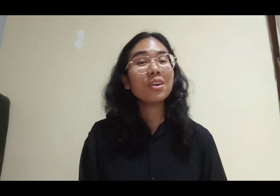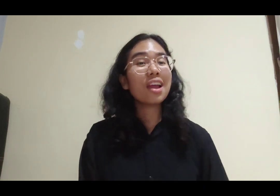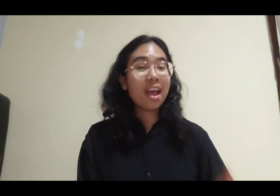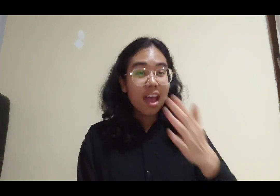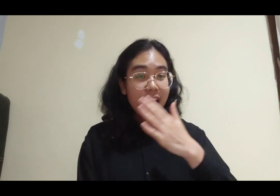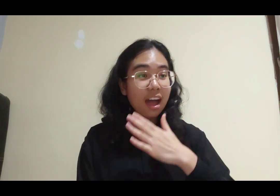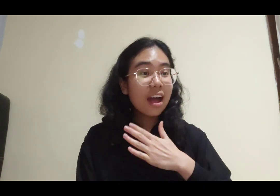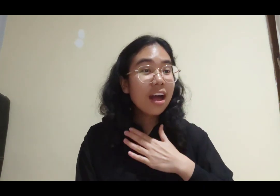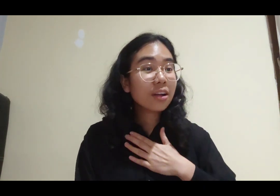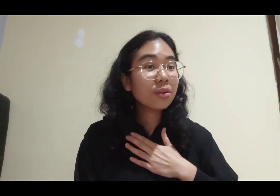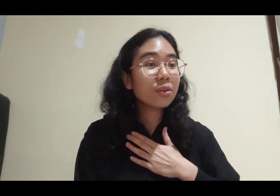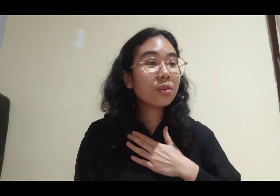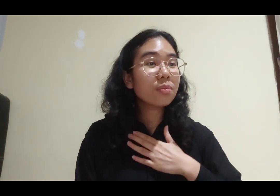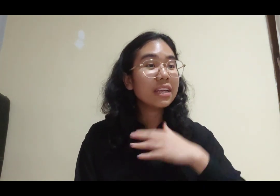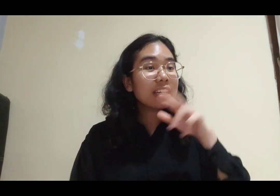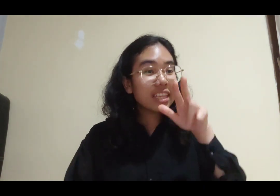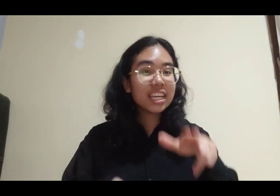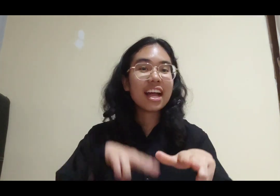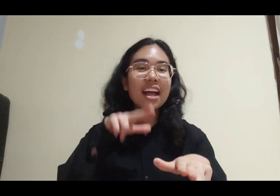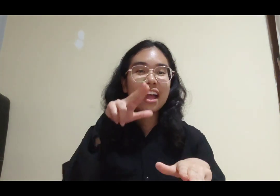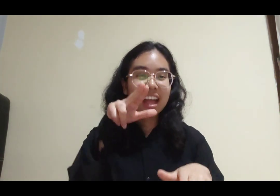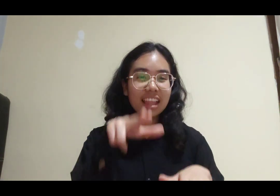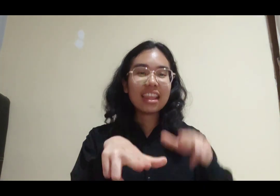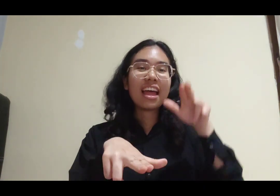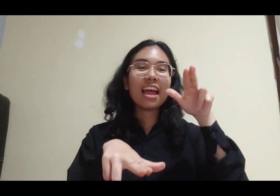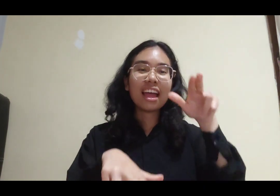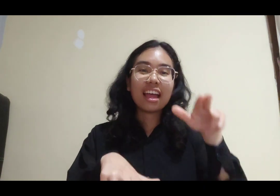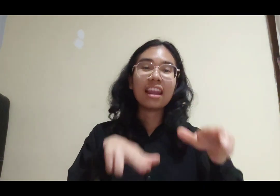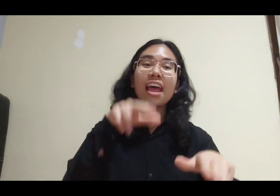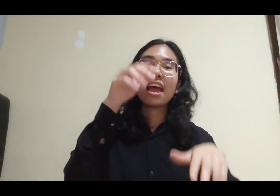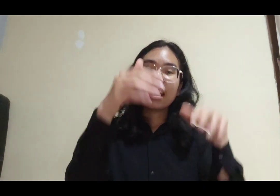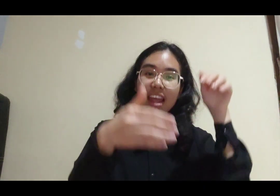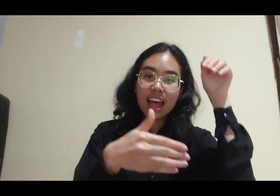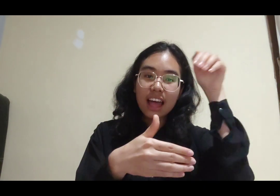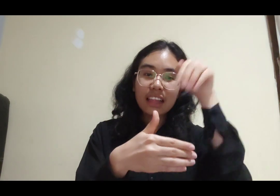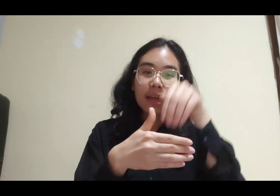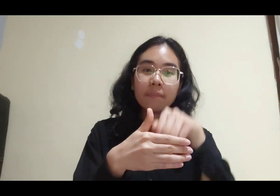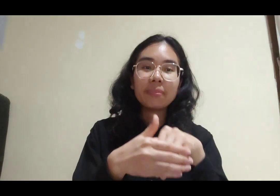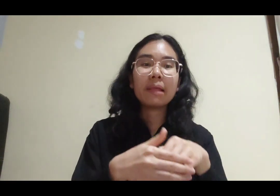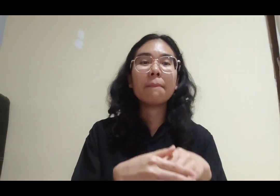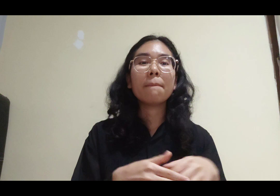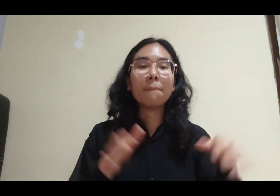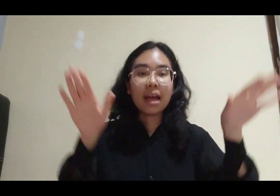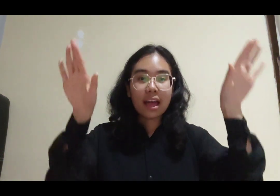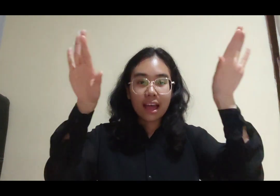Sekalipun aku berjalan dalam lembah